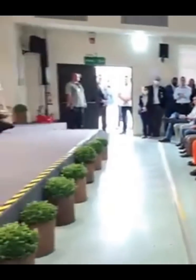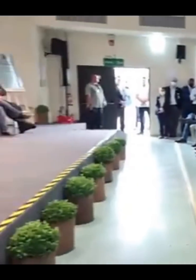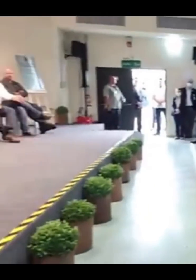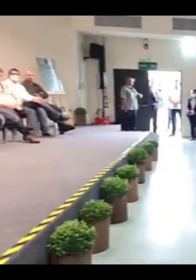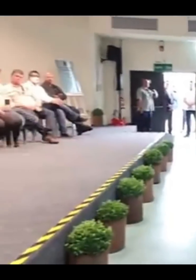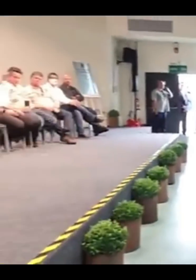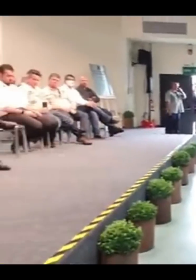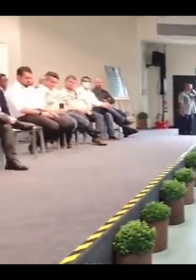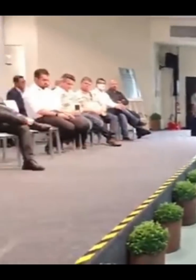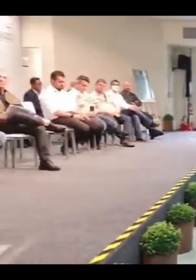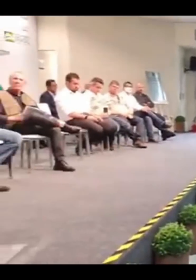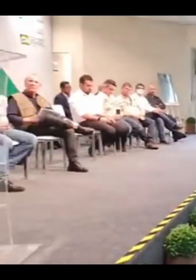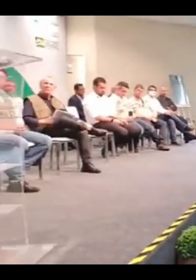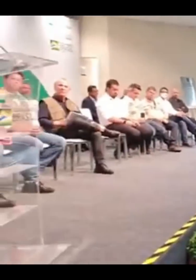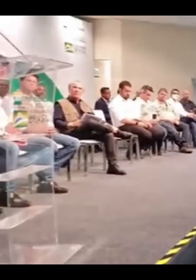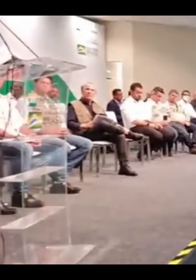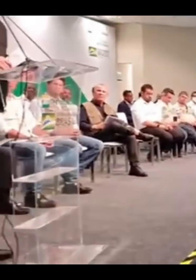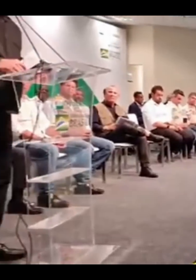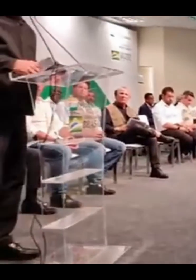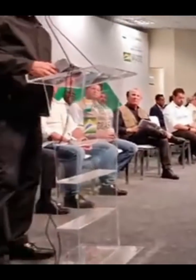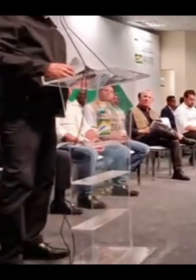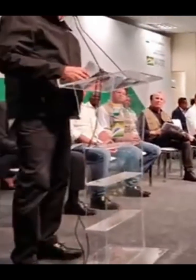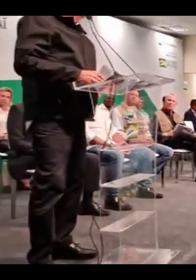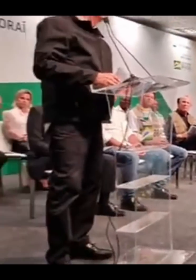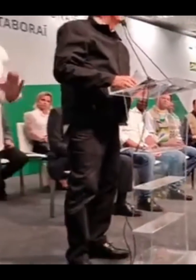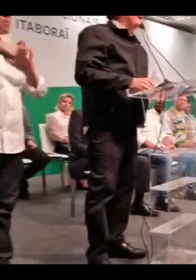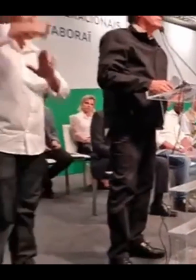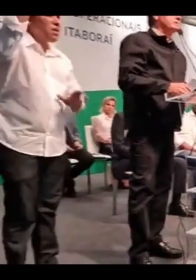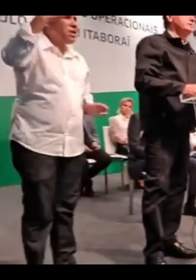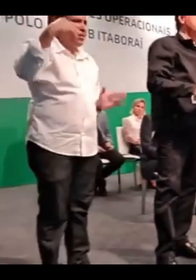Com pessoas, com legislação, com